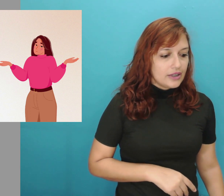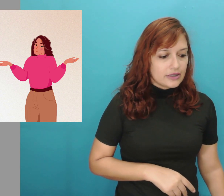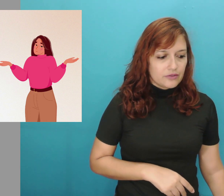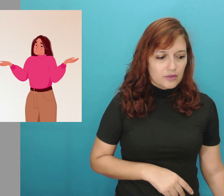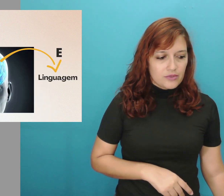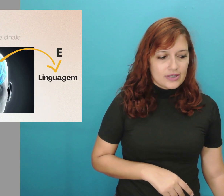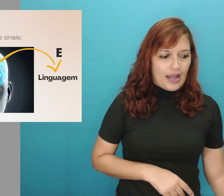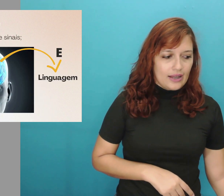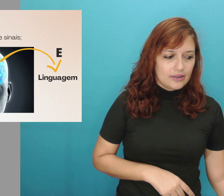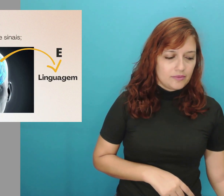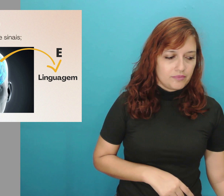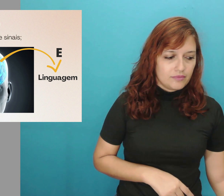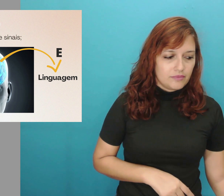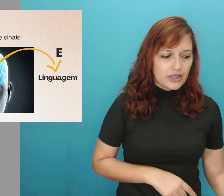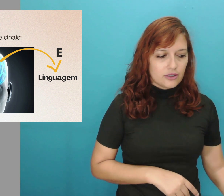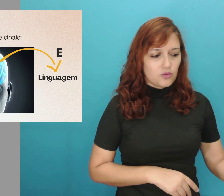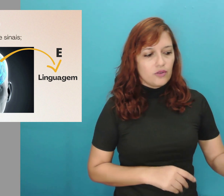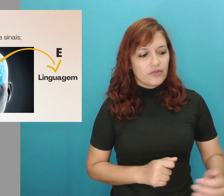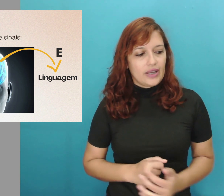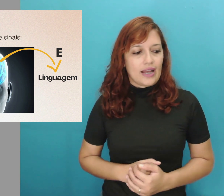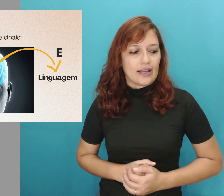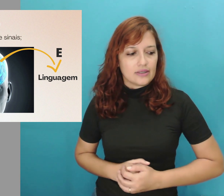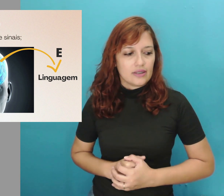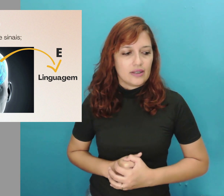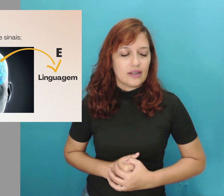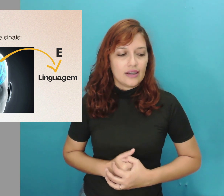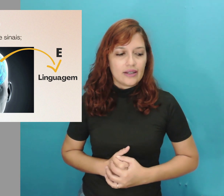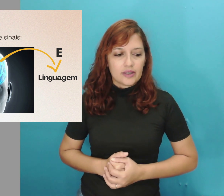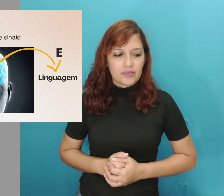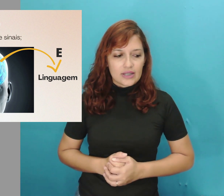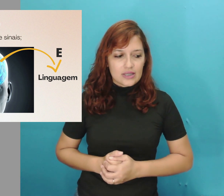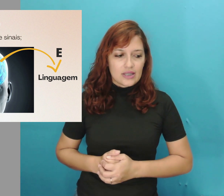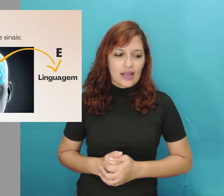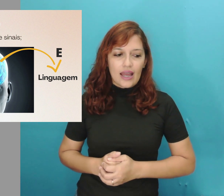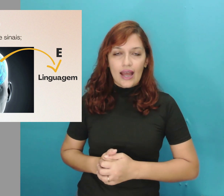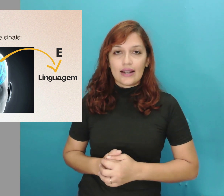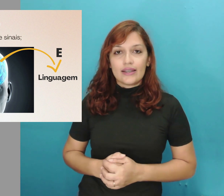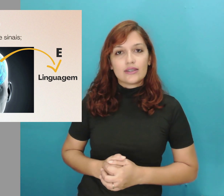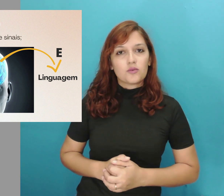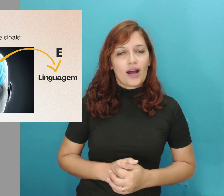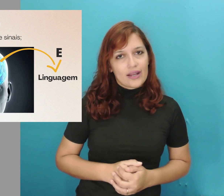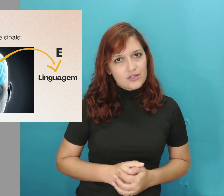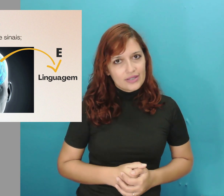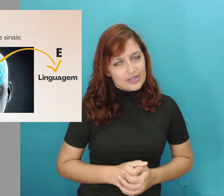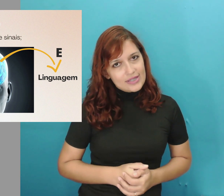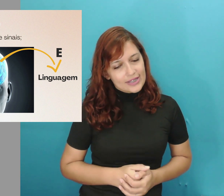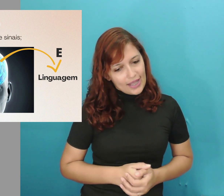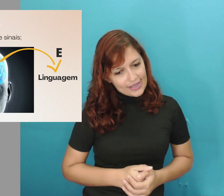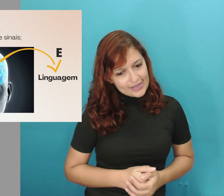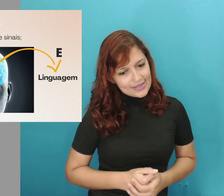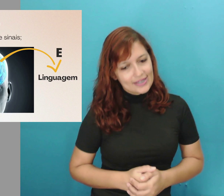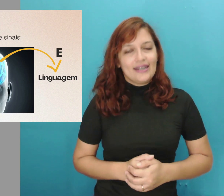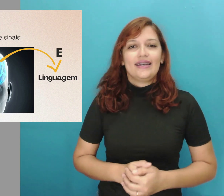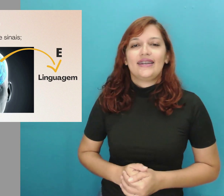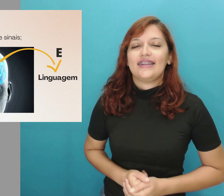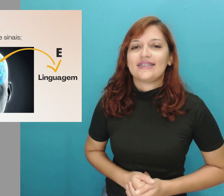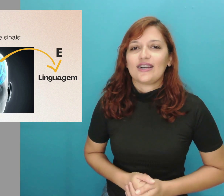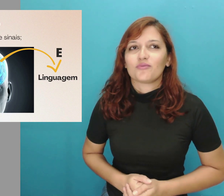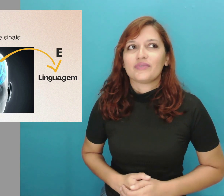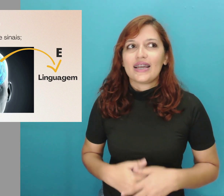Então vamos lá. Mito ou verdade? Libras é a linguagem de sinais. Então,